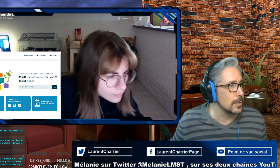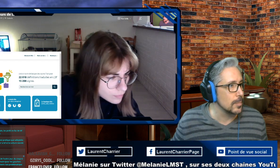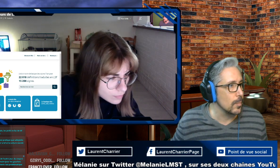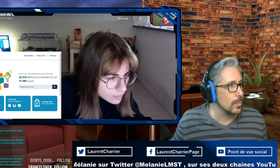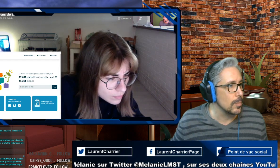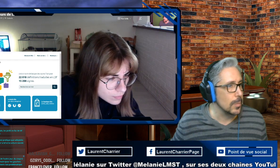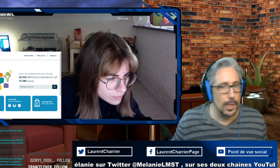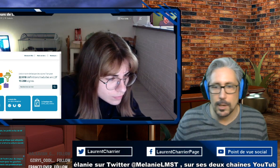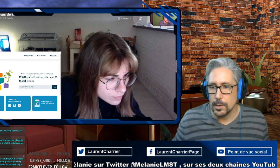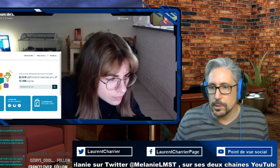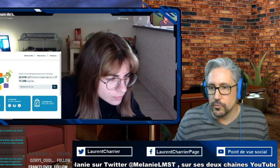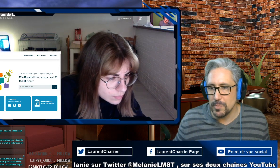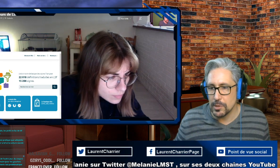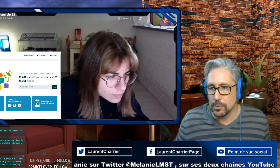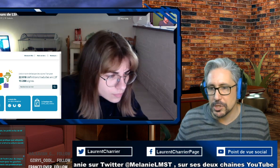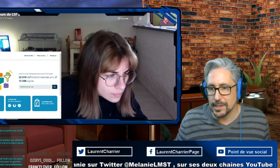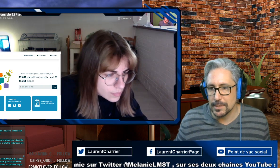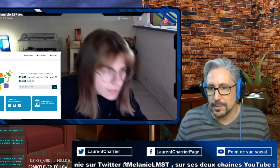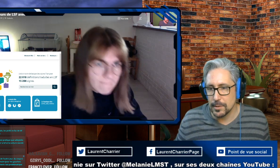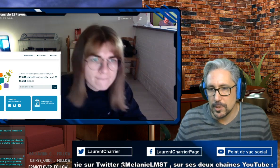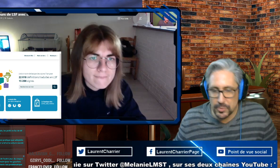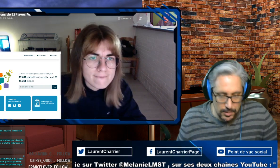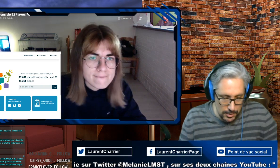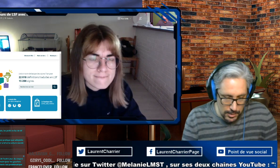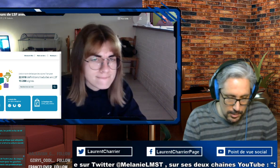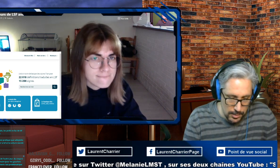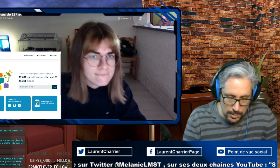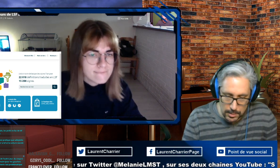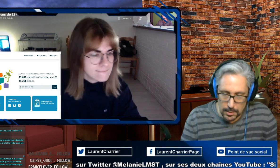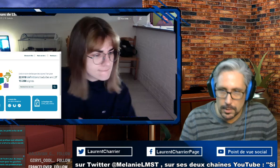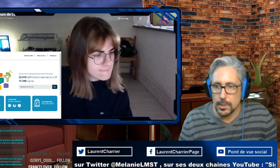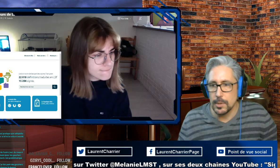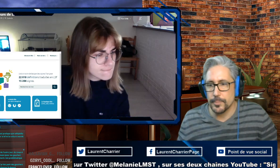signes. Je vous le mets dans le chat. Hop.